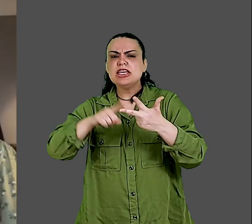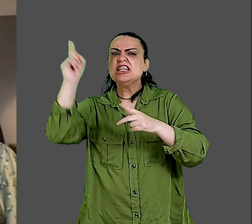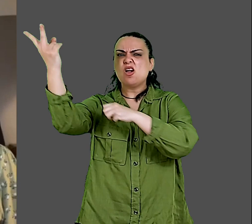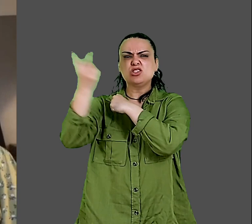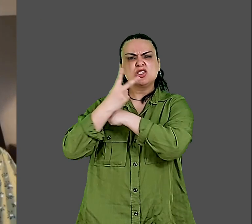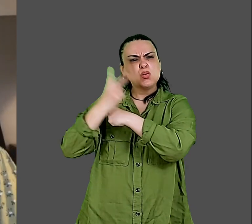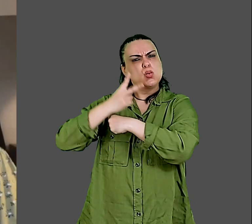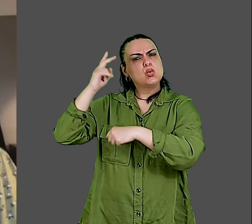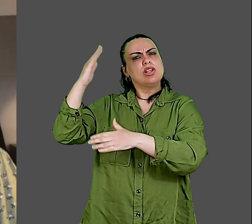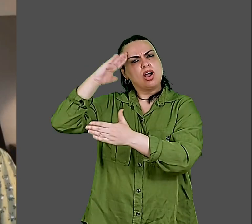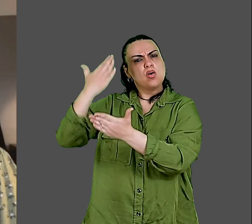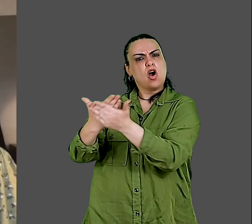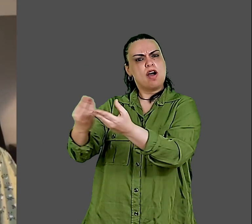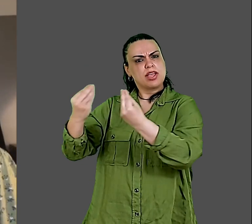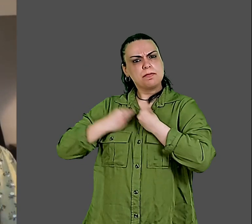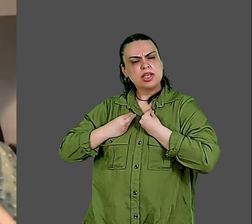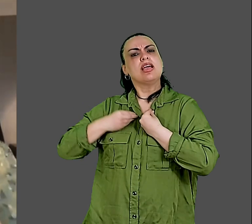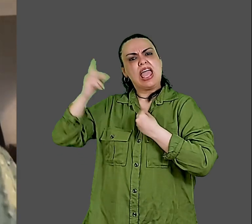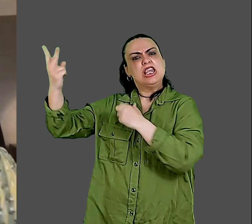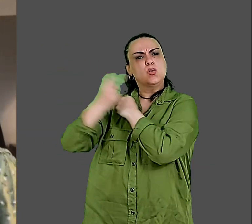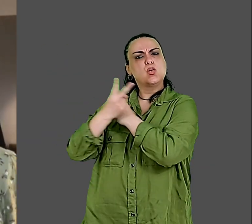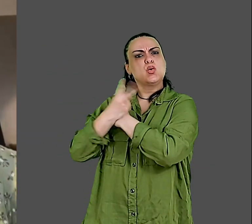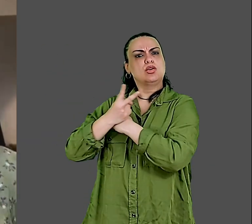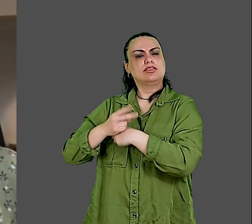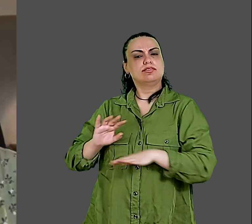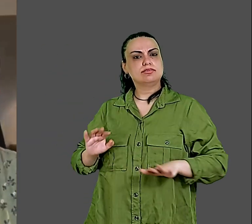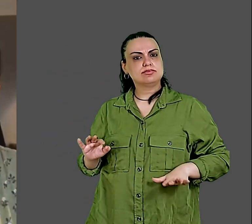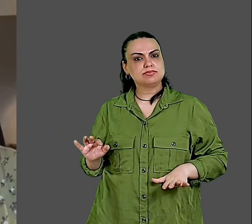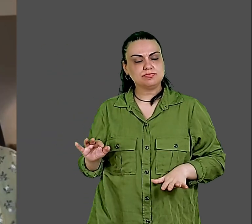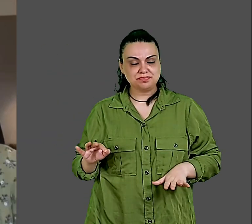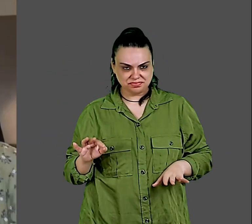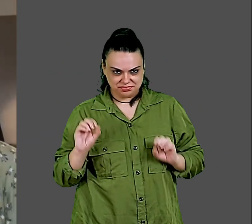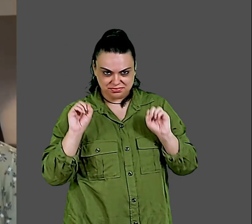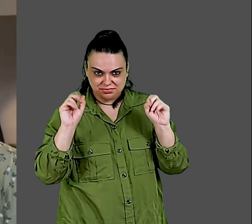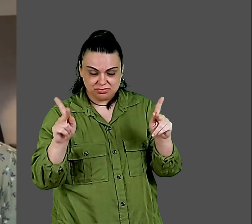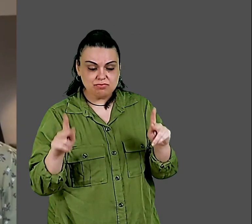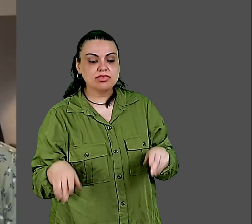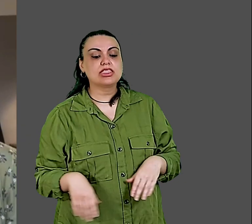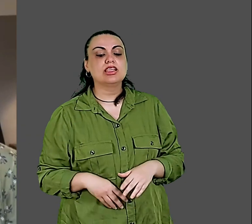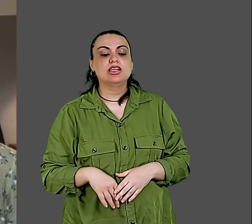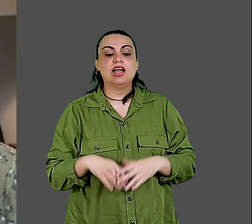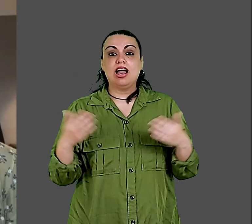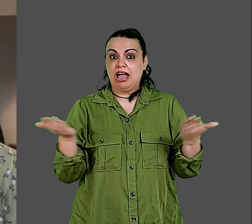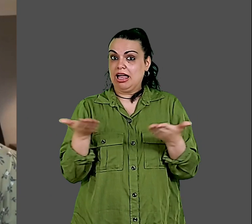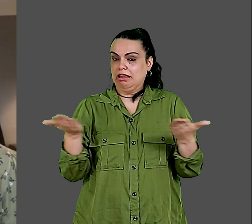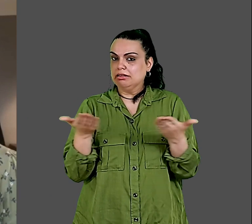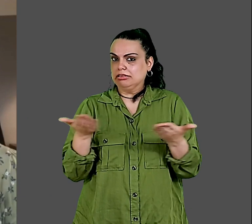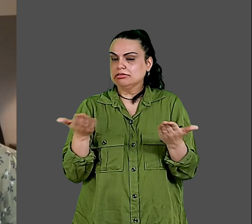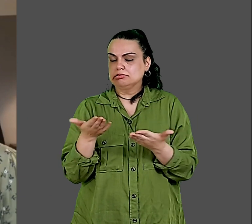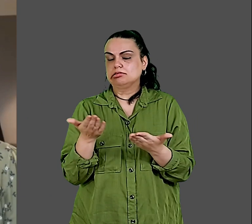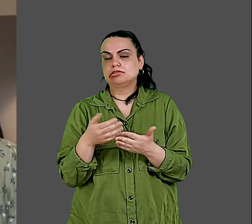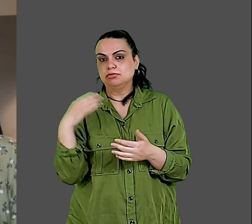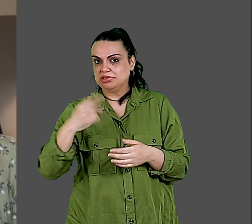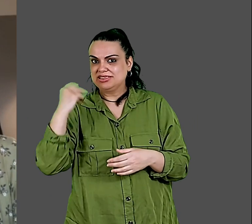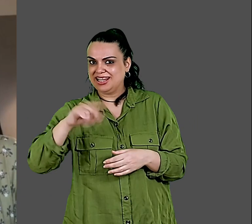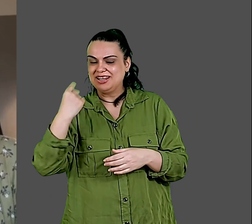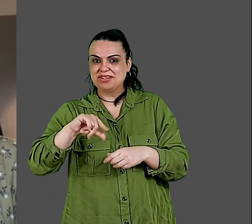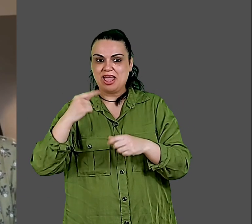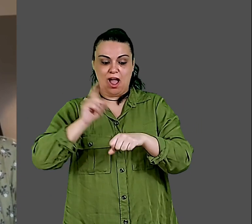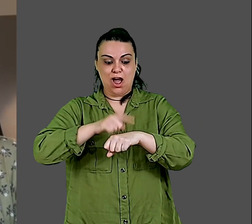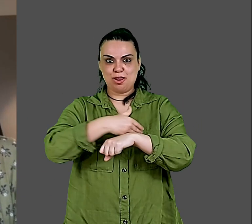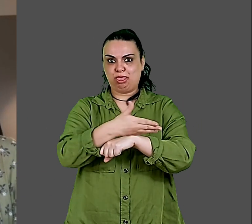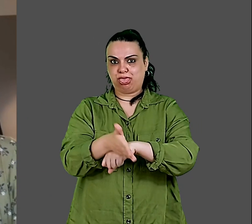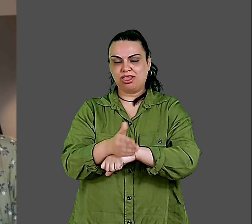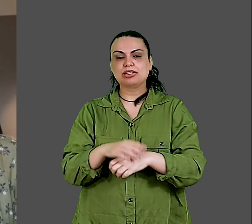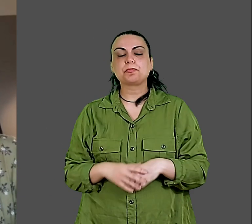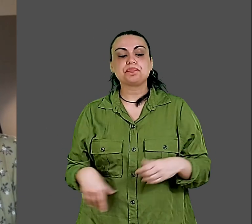manutenção àquilo que ele me confiou. Ok? Segundo ponto, coloca aí, que agora a gente vai dar uma corrida aqui, que hoje é a hora de estender um pouquinho. Segundo